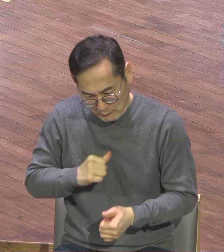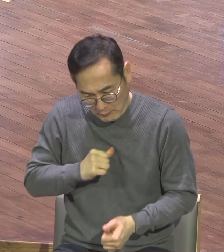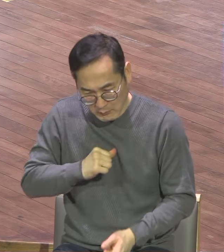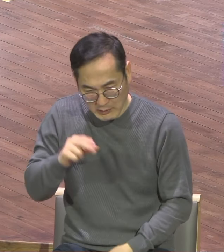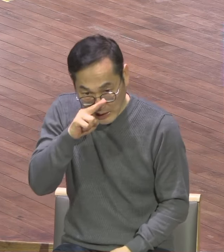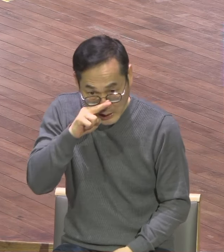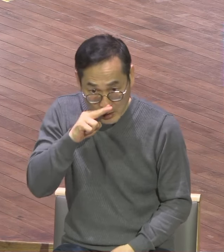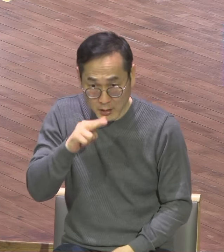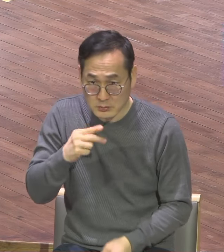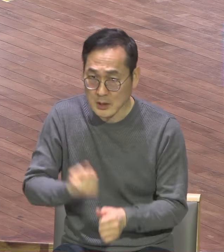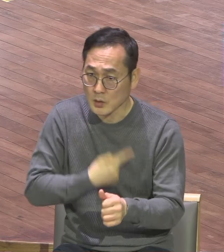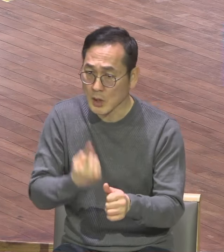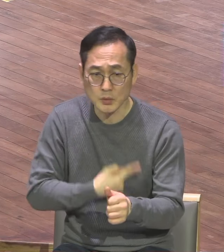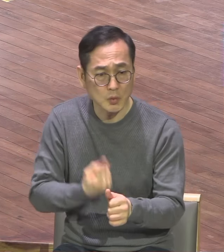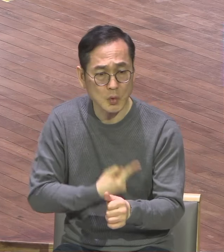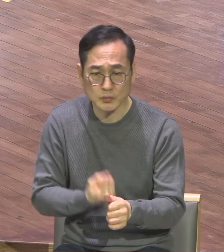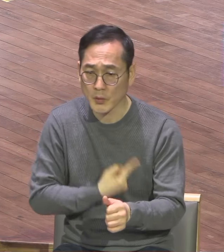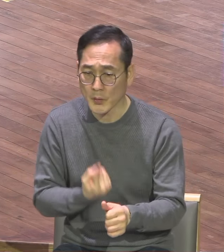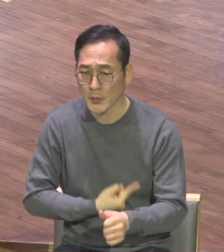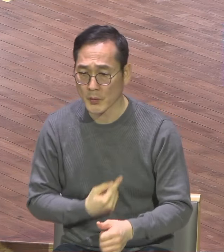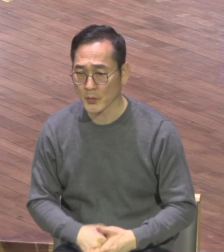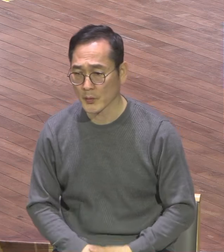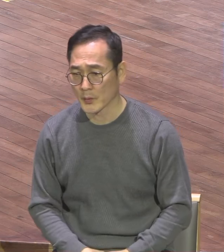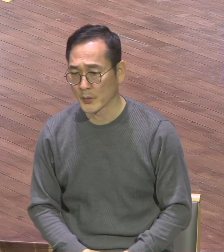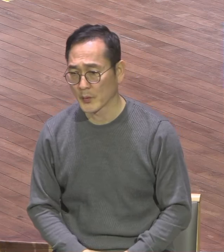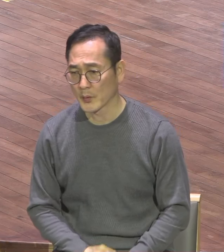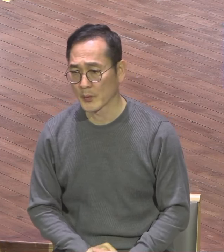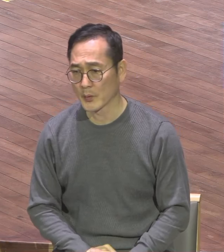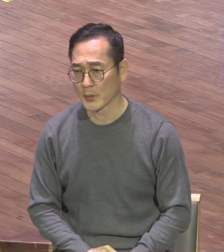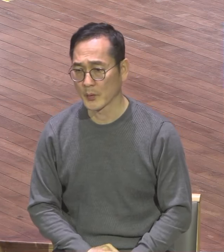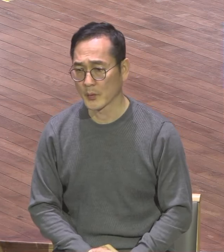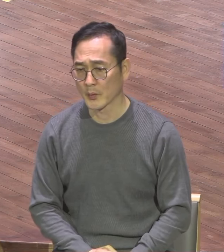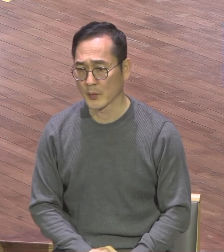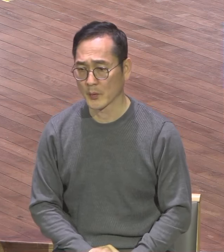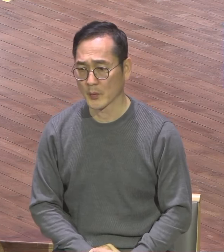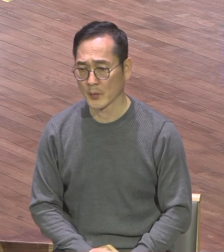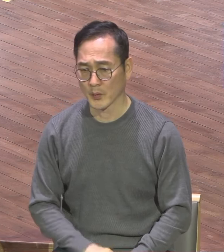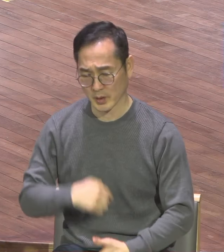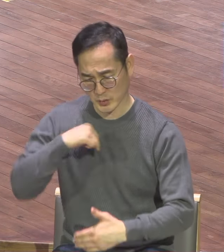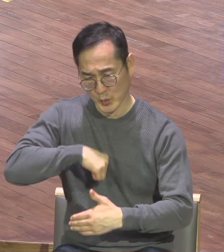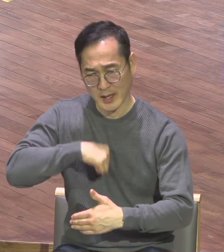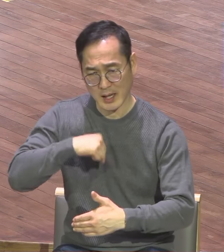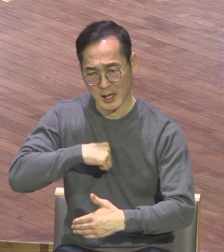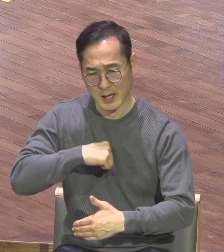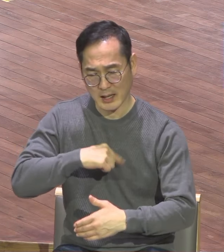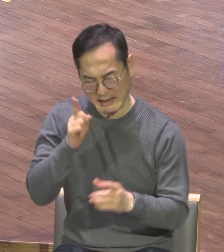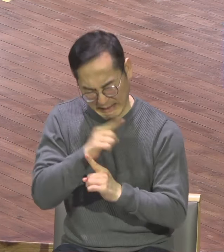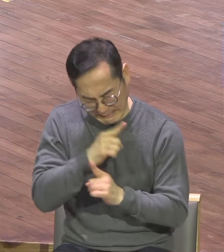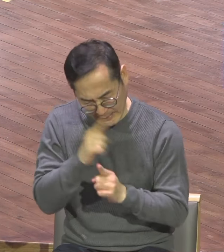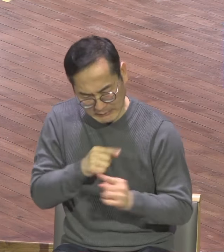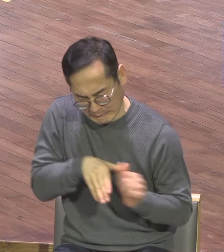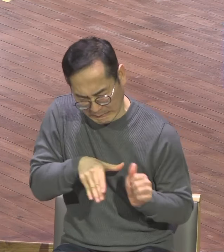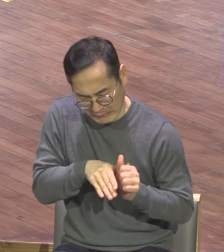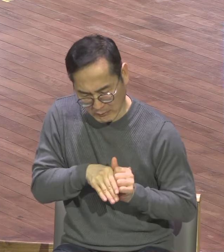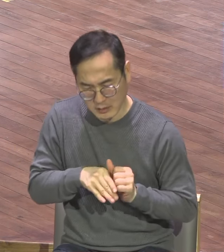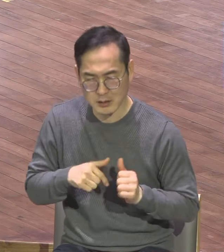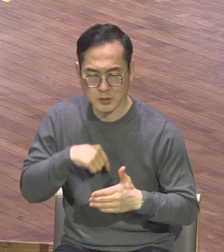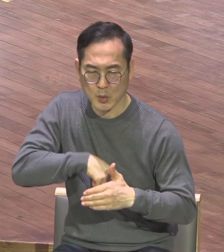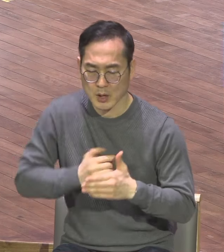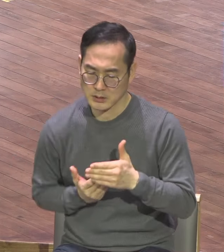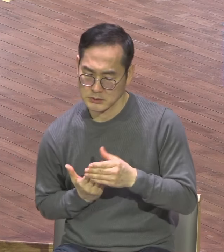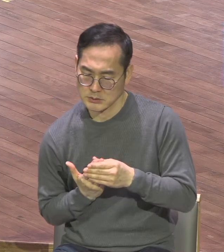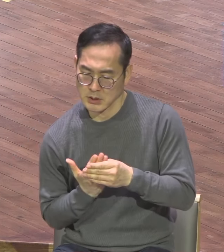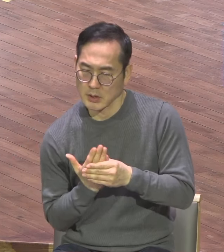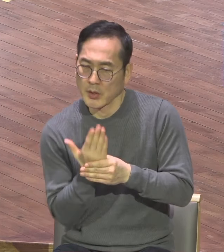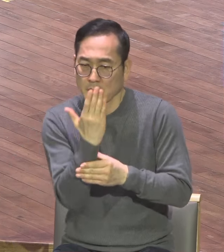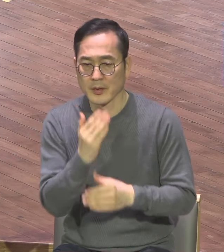가라지들이 체질이 원래 그래가지고 잘 자랍니다. 내 마음속에서. 그래서 따위처럼요,